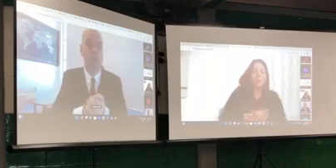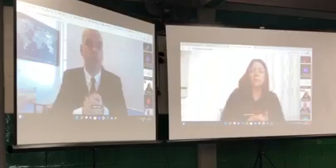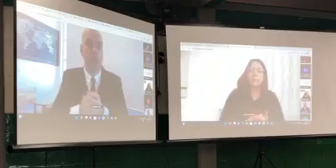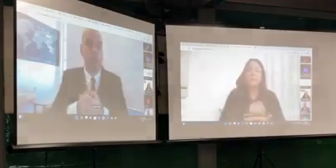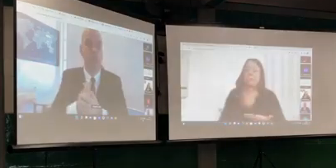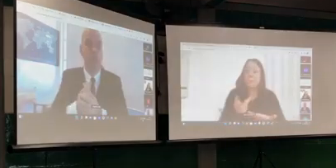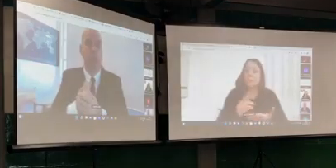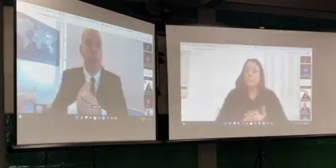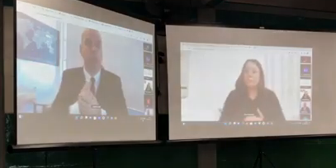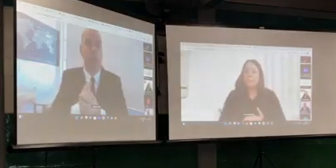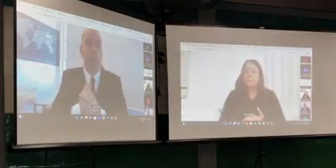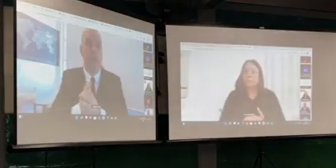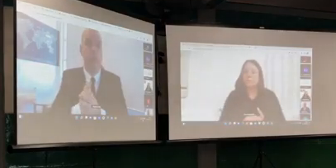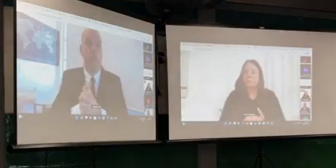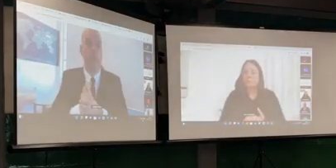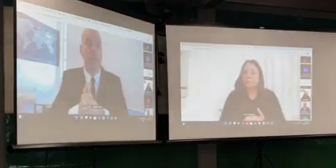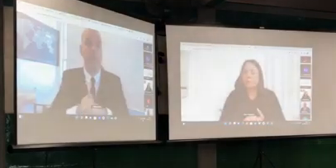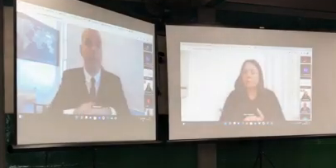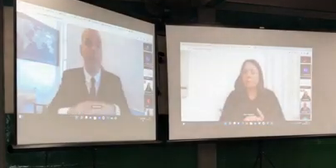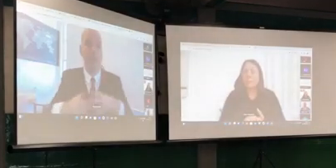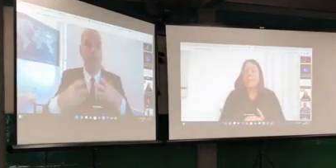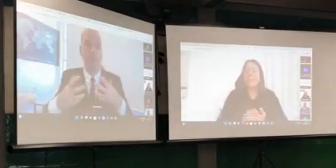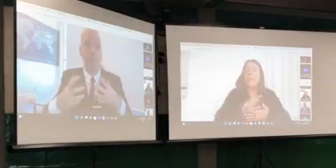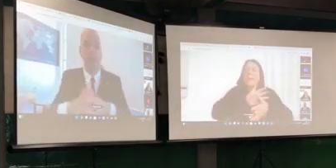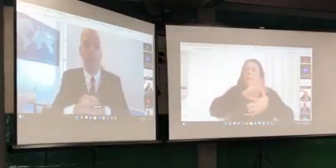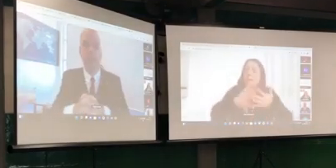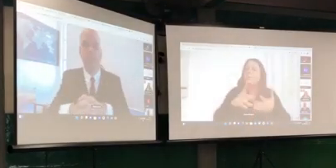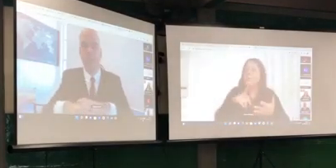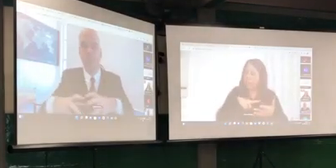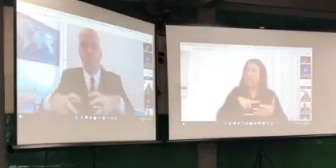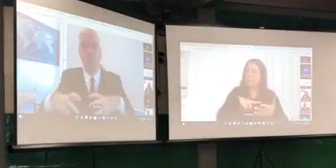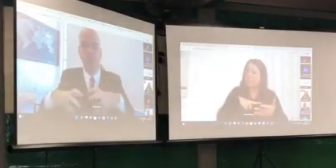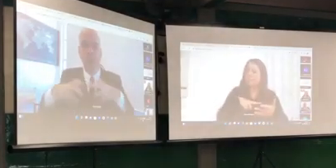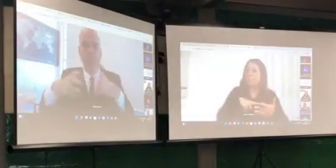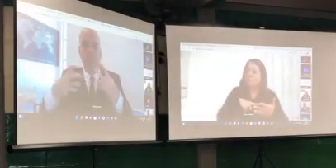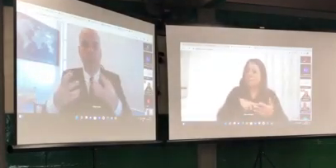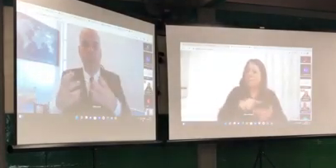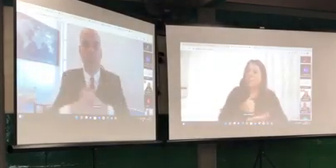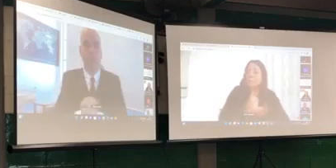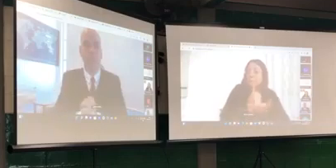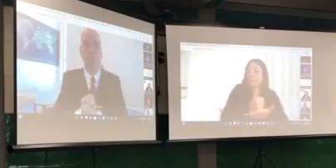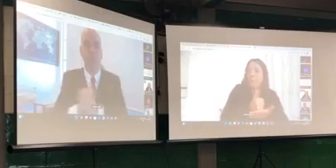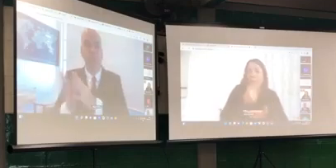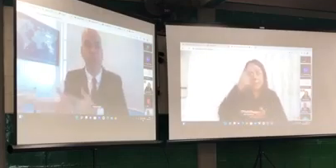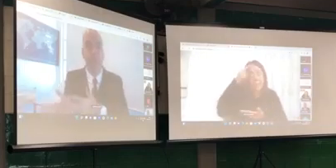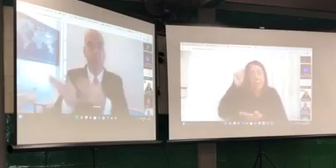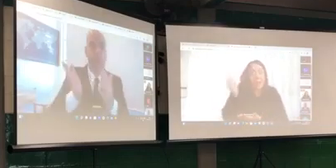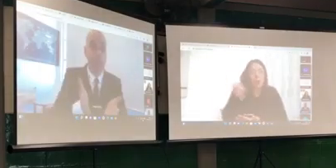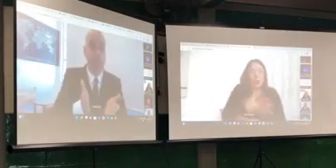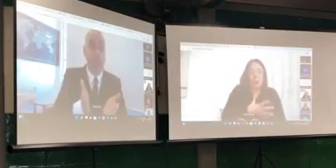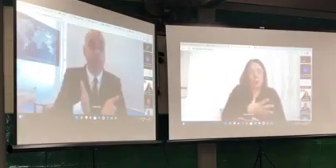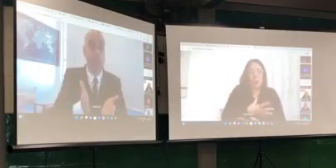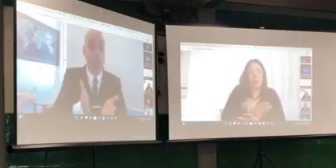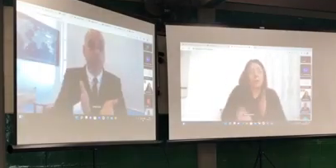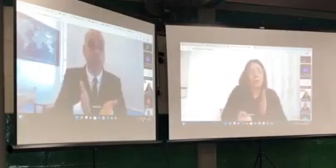Então, a Libras ela tem isso, né? Esses recursos, essas ideias novas. E ela foi criada justamente para